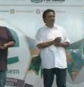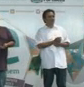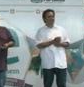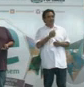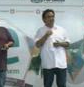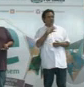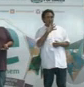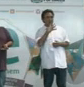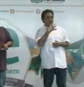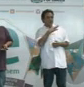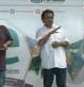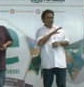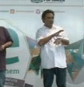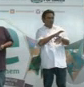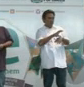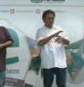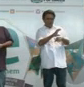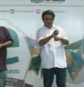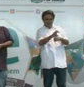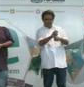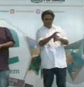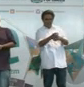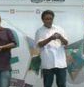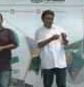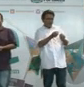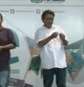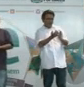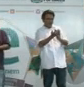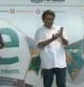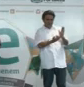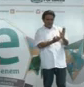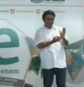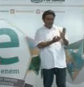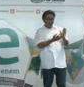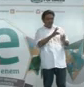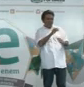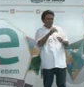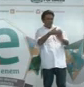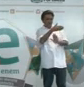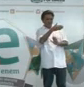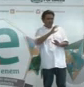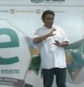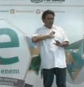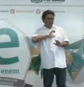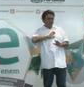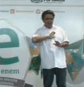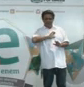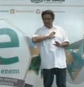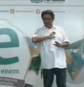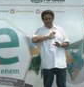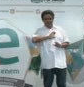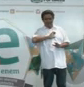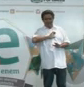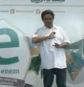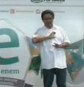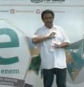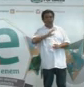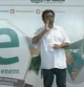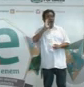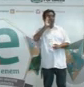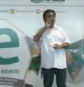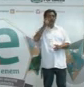Eu não conheço nenhum cursinho que faça isso, né? Por melhor que seja, principalmente os que são